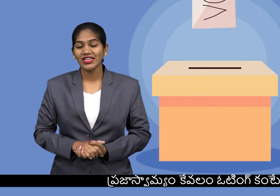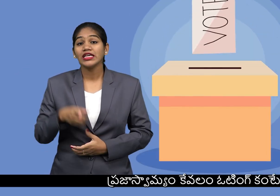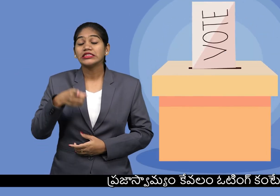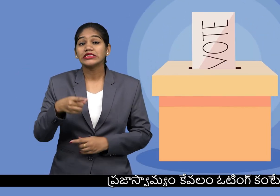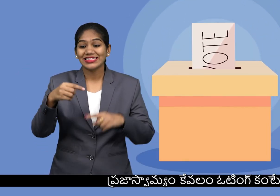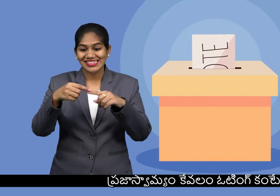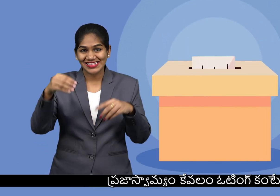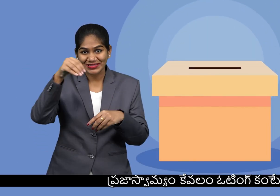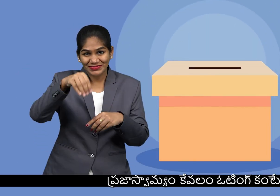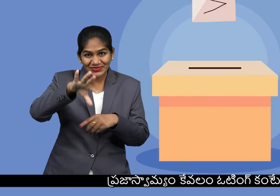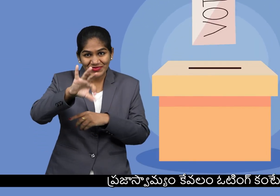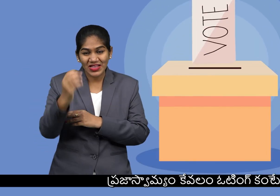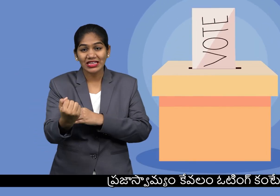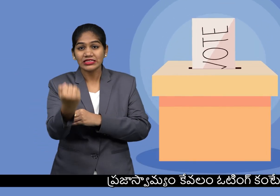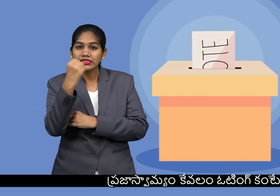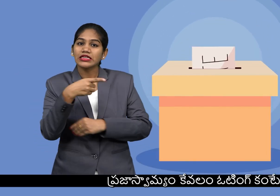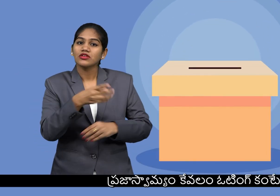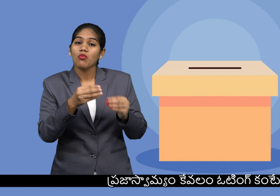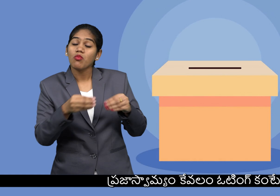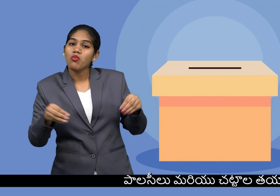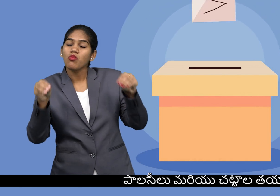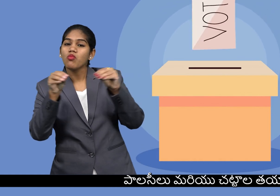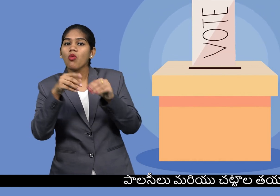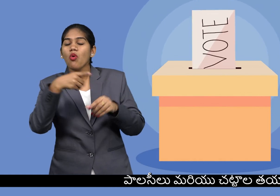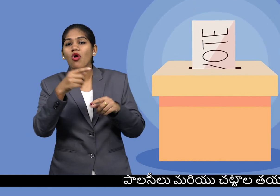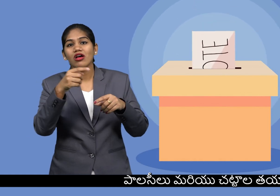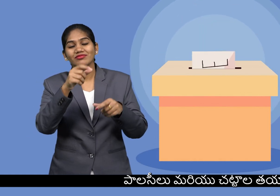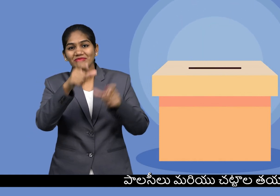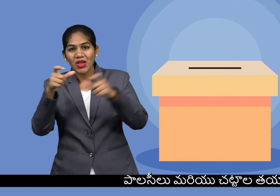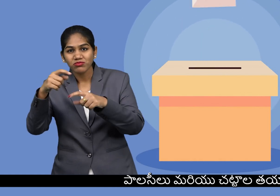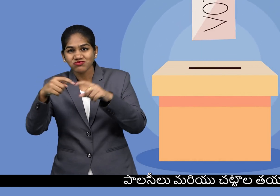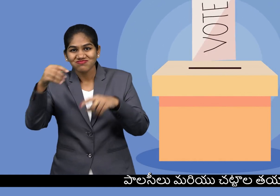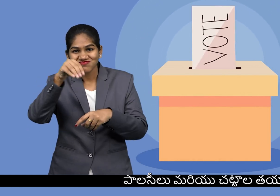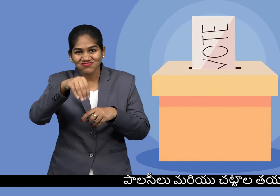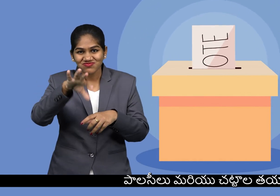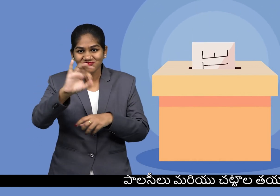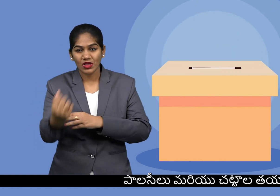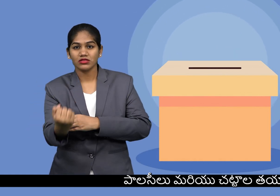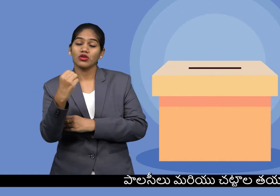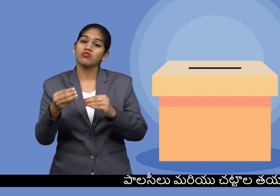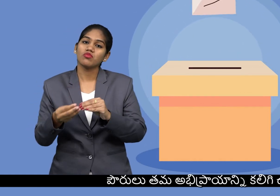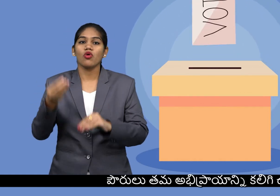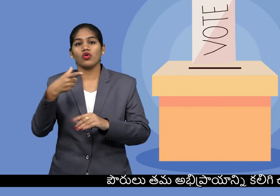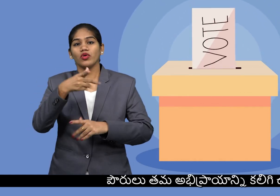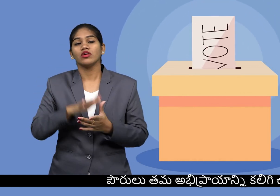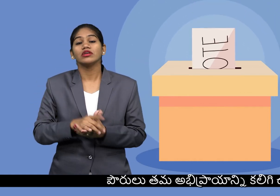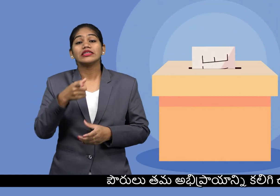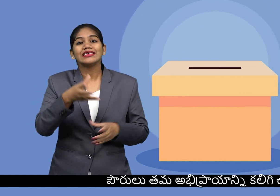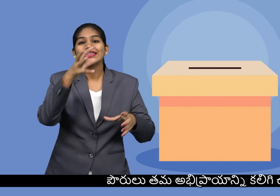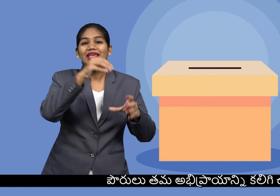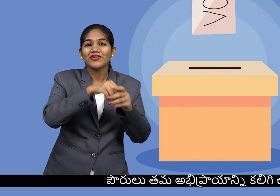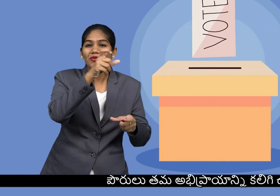ప్రజాస్వామ్యం కేవలం ఓటింగ్ కంటే ఎక్కువ. పాలసీలు మరియు చట్టాల తయారీలో పౌరులు